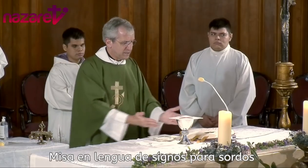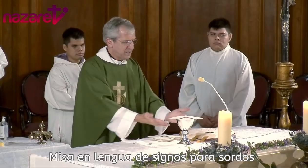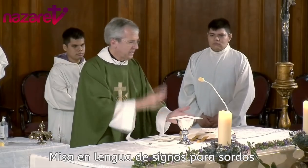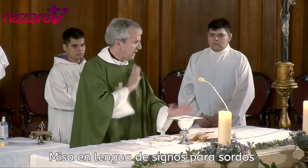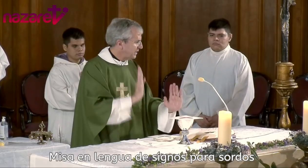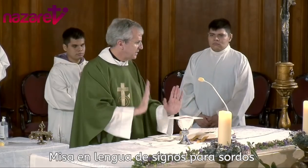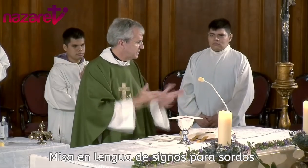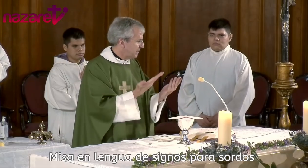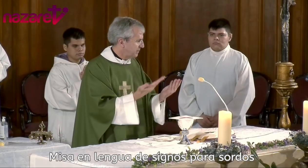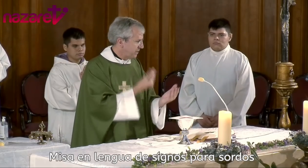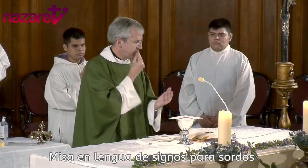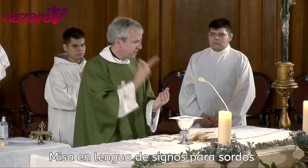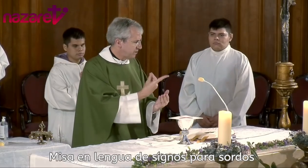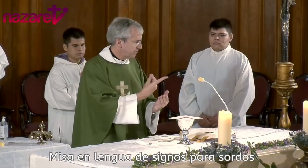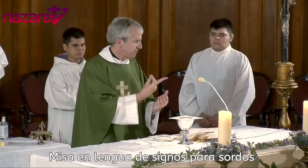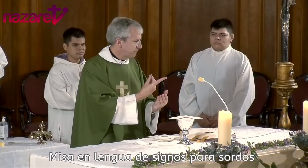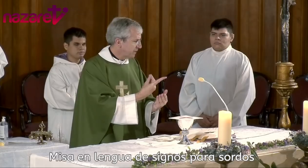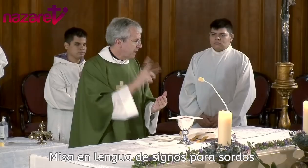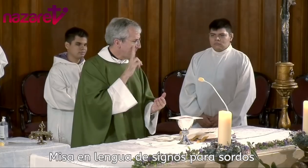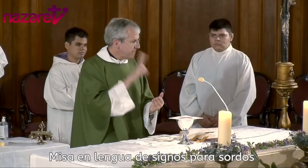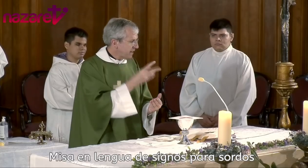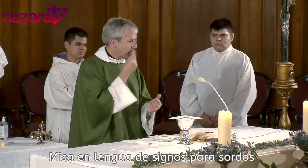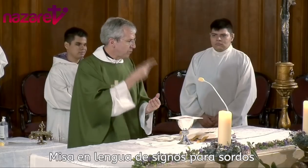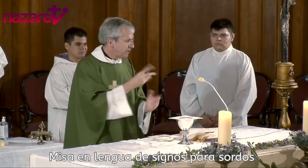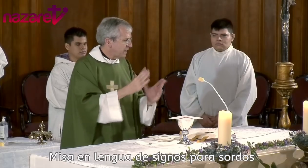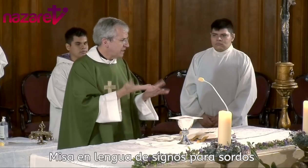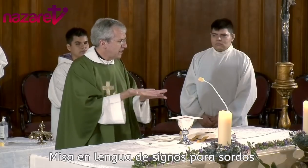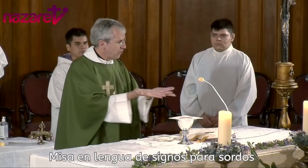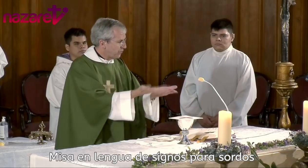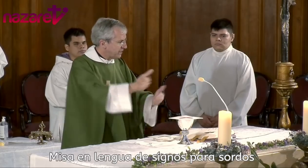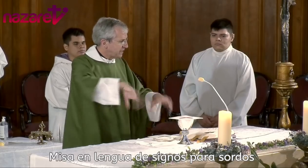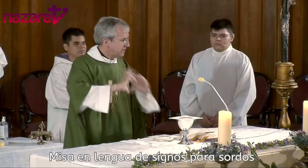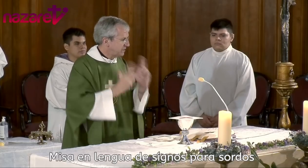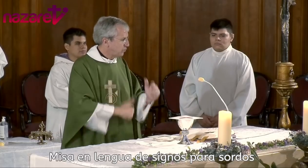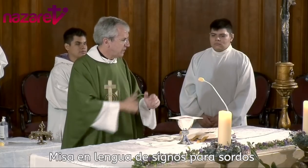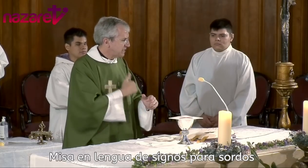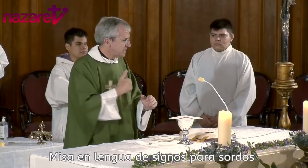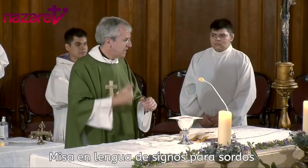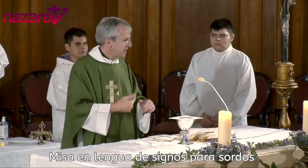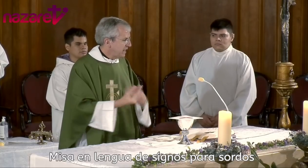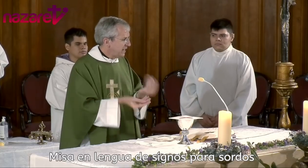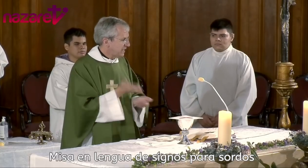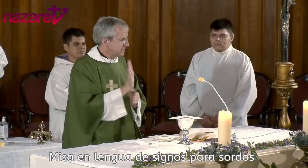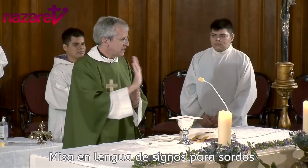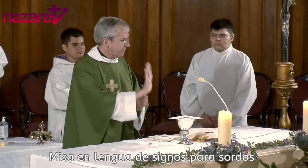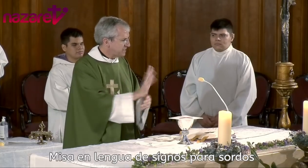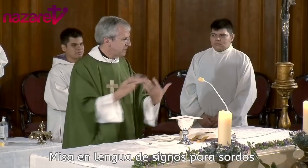el cáliz de bendición. Mira con bondad la ofrenda de tu Iglesia, en la que se hace presente